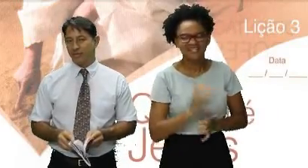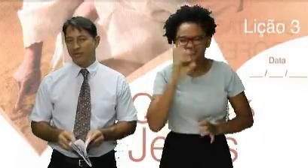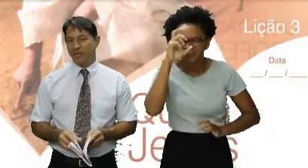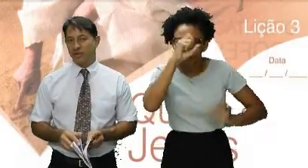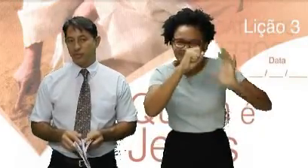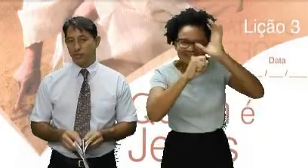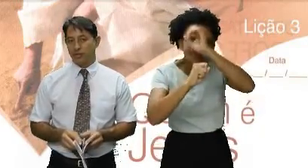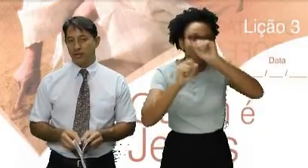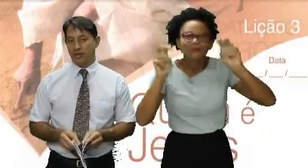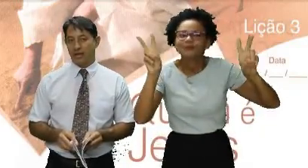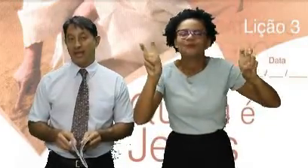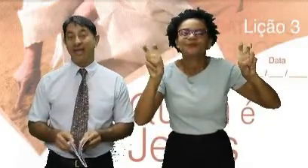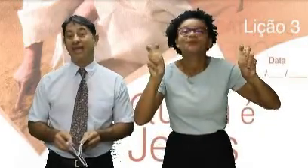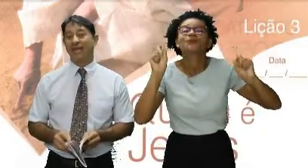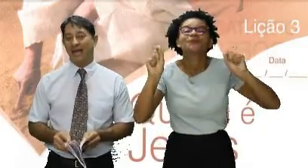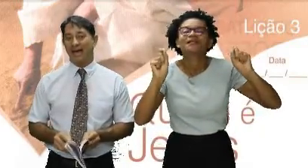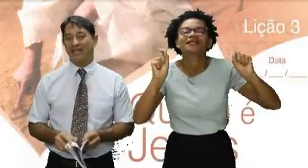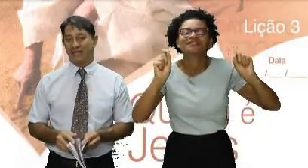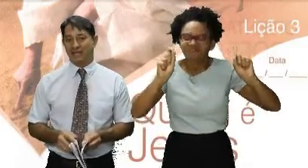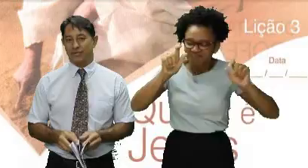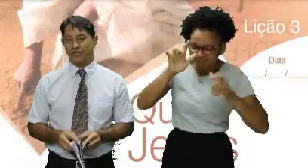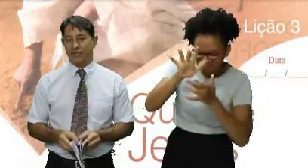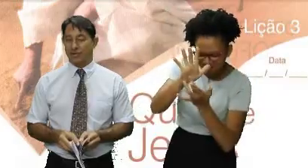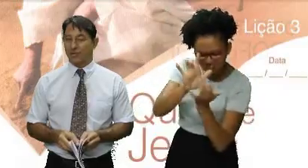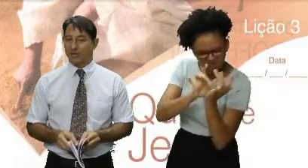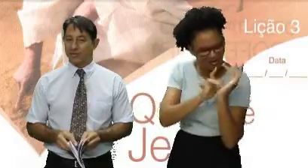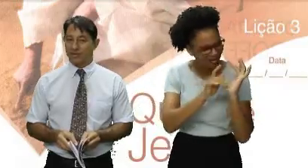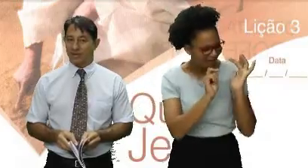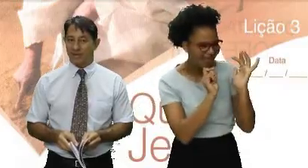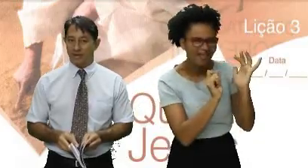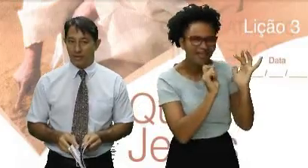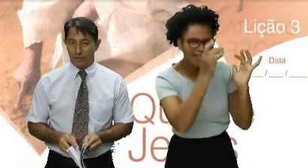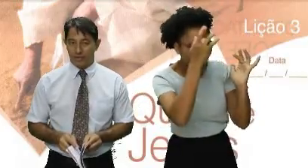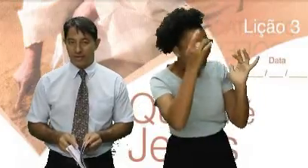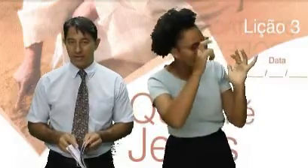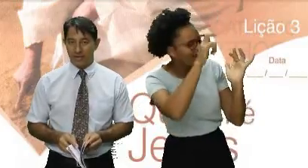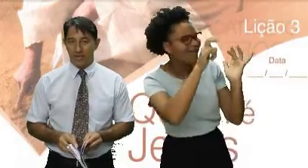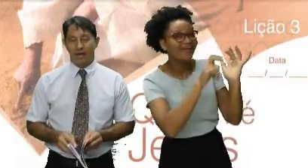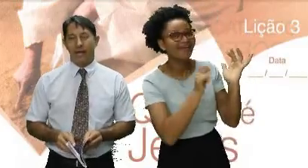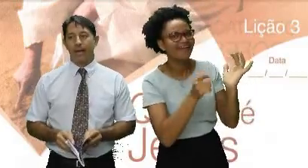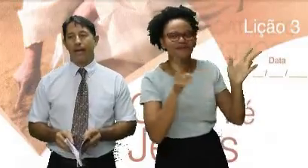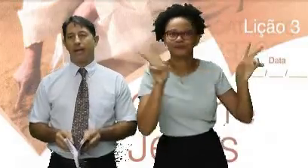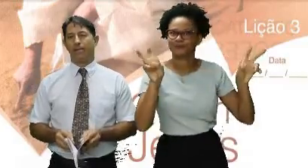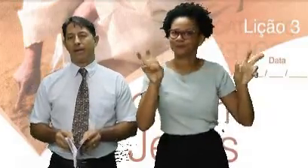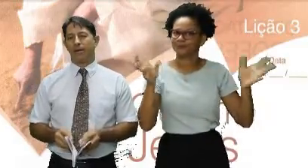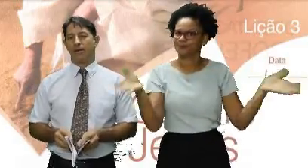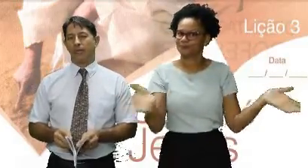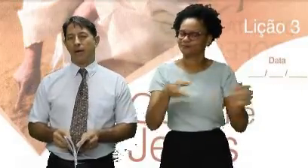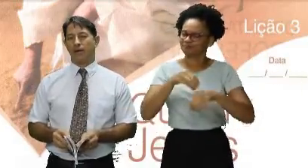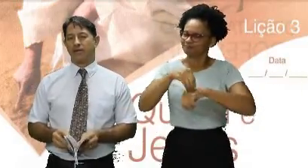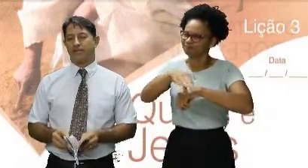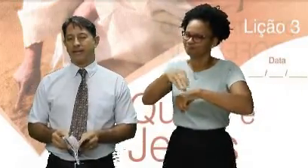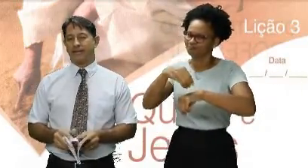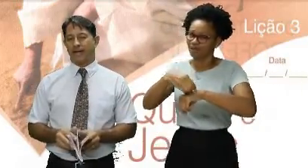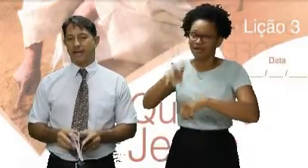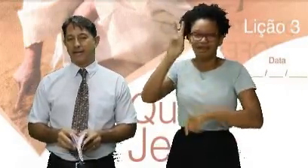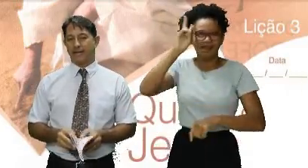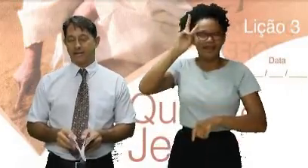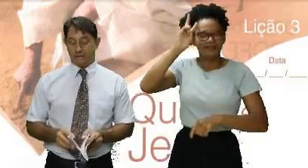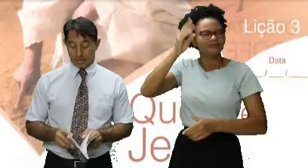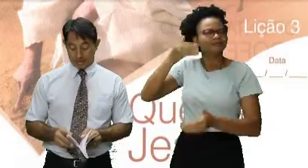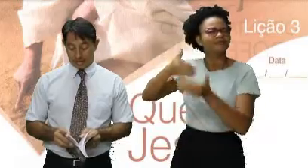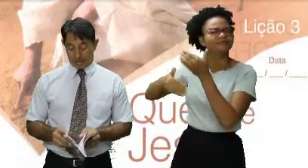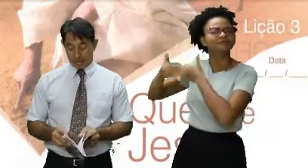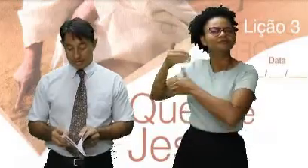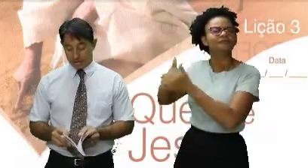aprender sobre Jesus. Quem é Jesus? É o nosso tema de hoje. Lembrando aulas